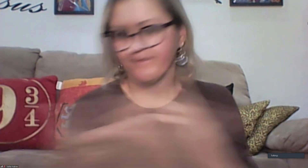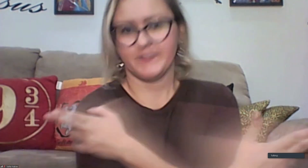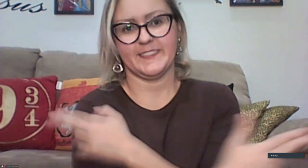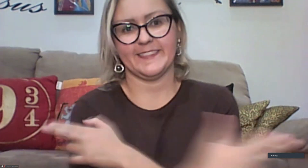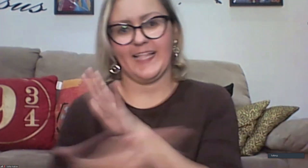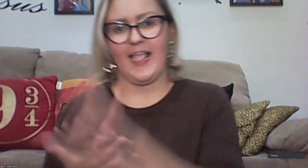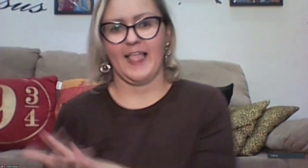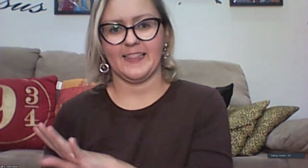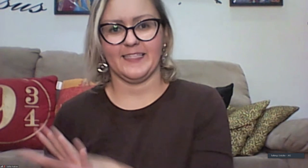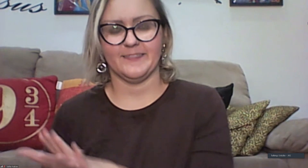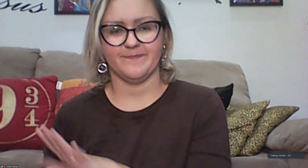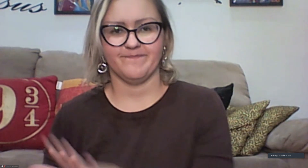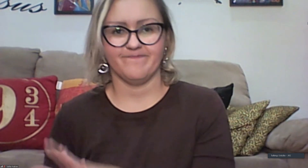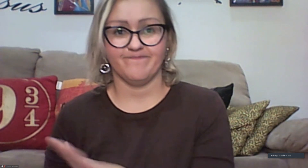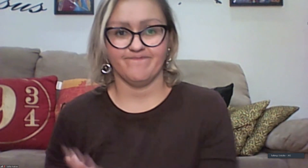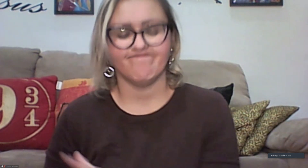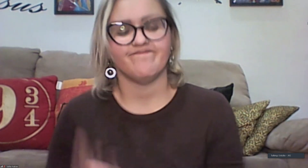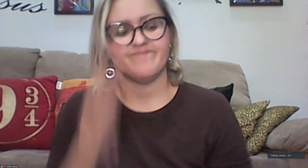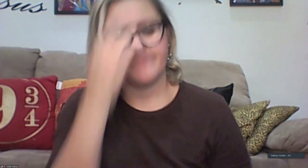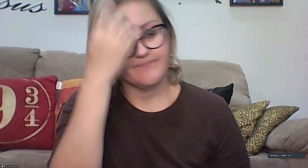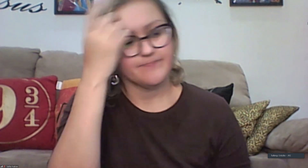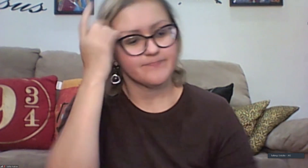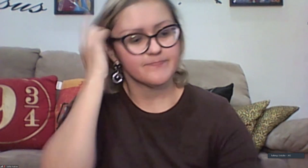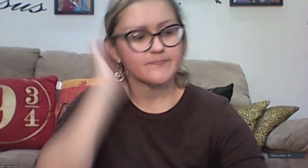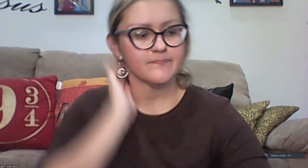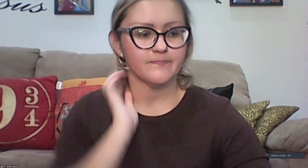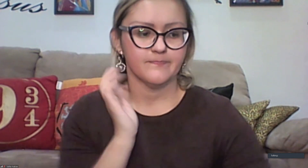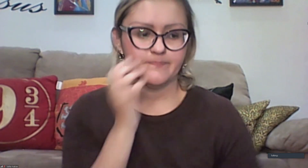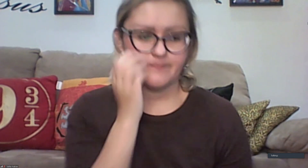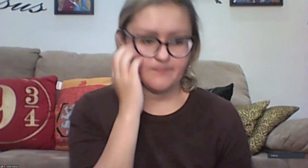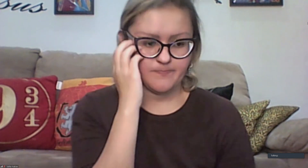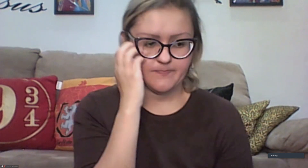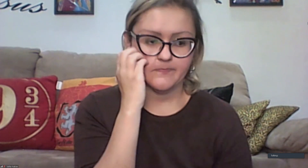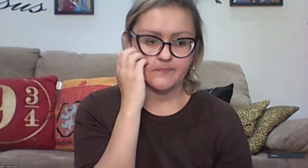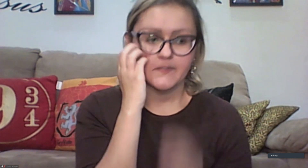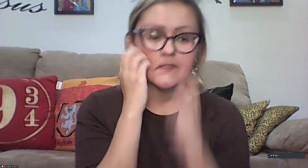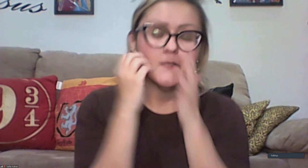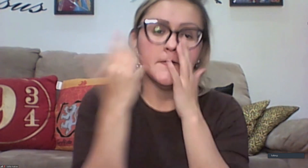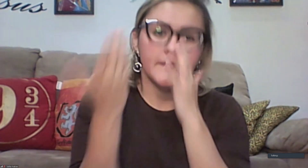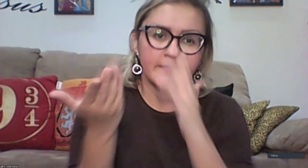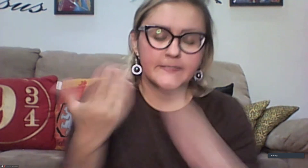distanciamento muito maior, porque não acontece nada.